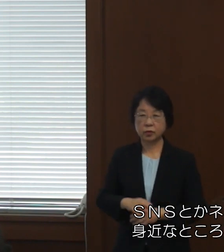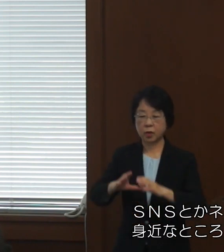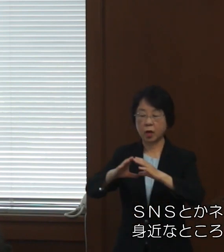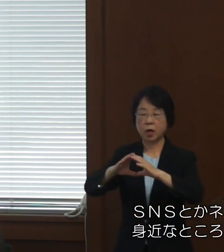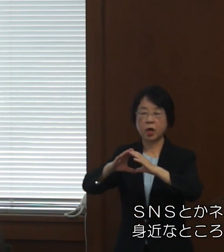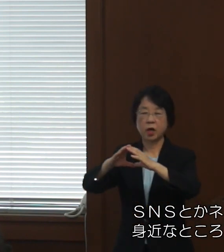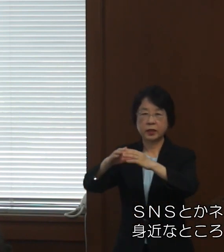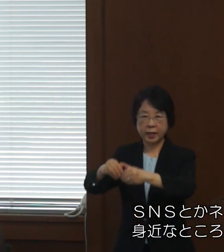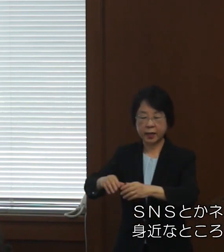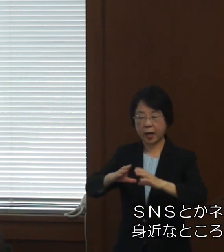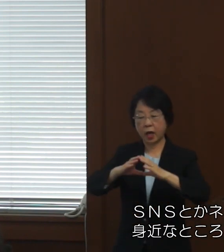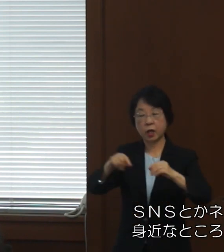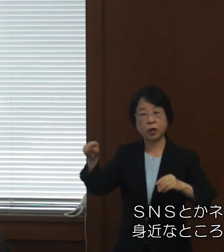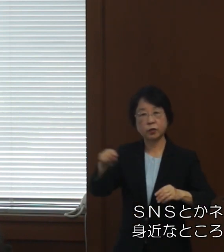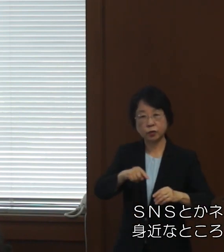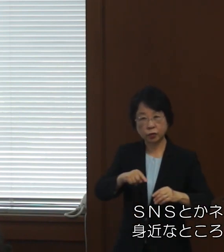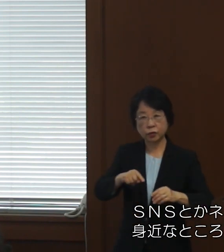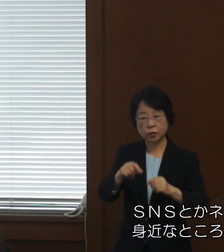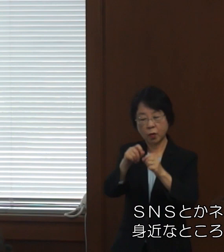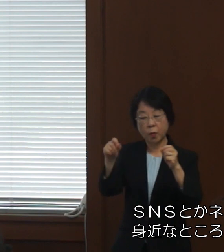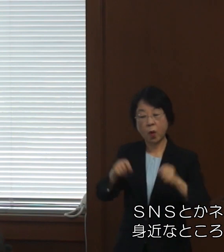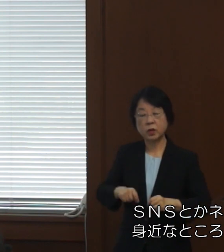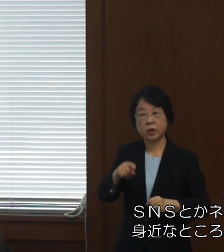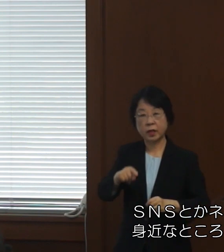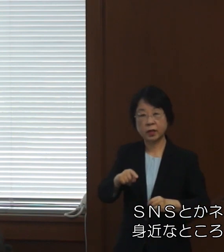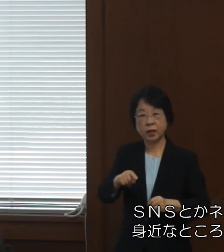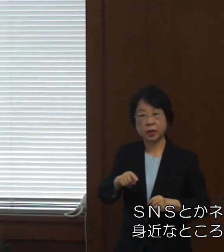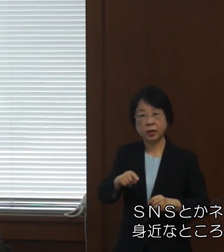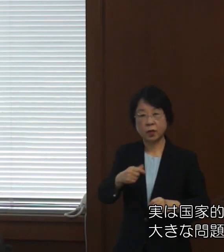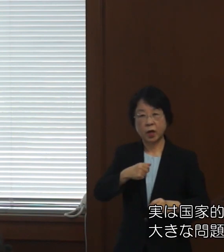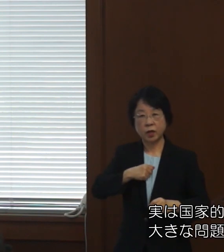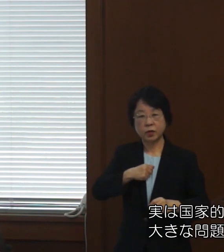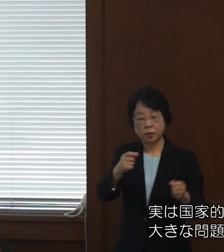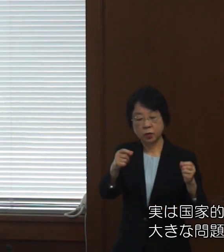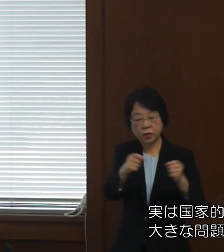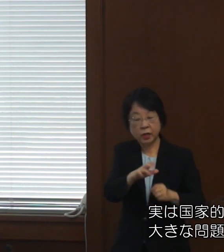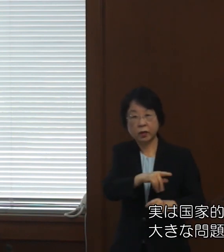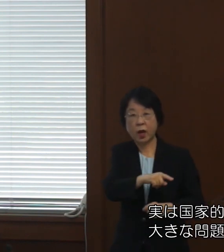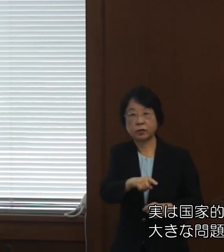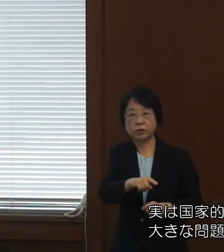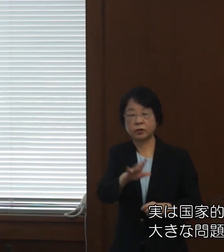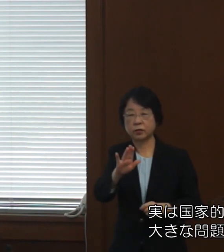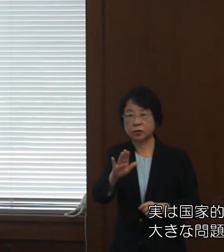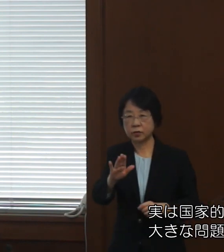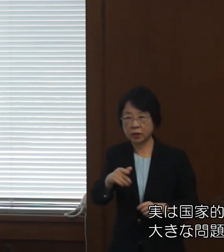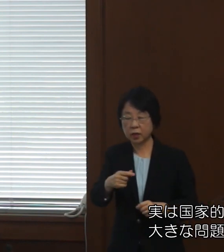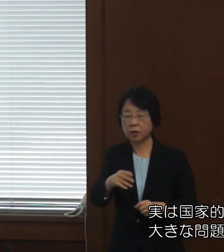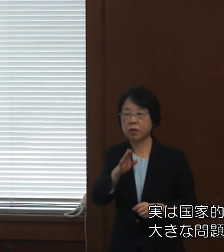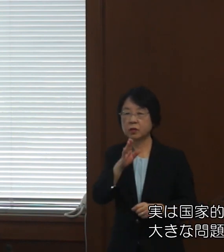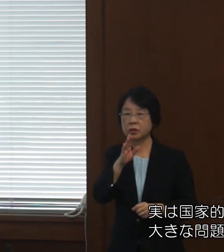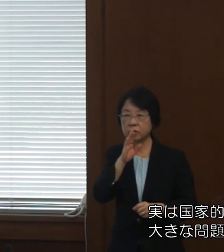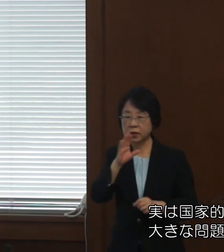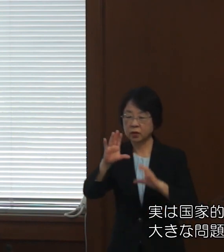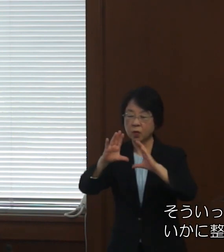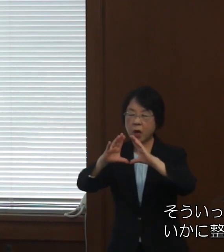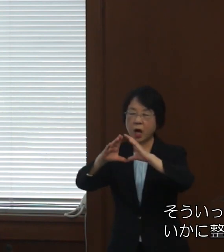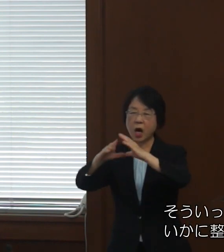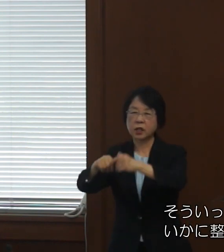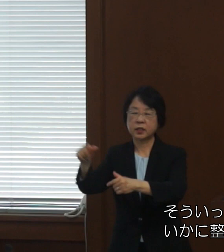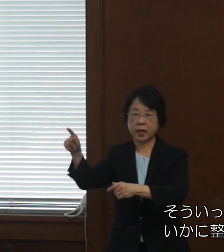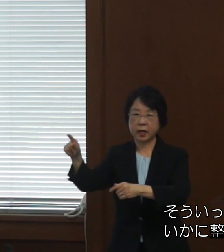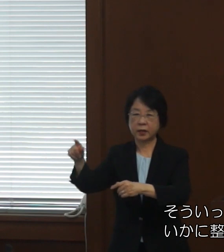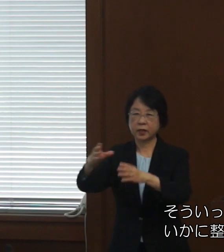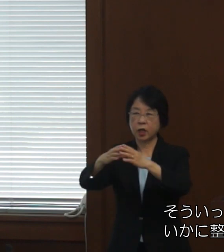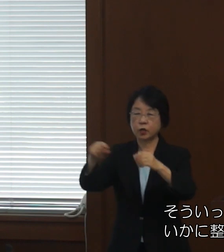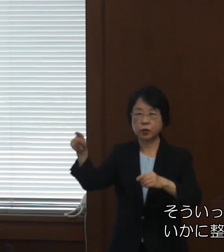SNSとかネットの問題っていうのは身近なところにありますけれども実は国家的に大きな問題をはらんでいるのでそう